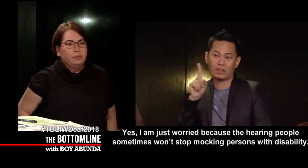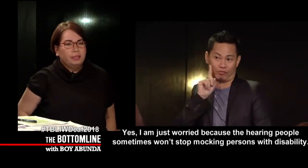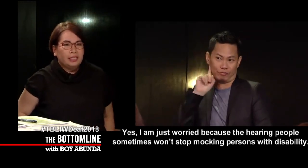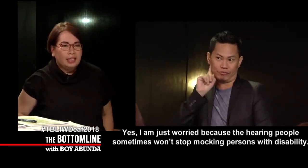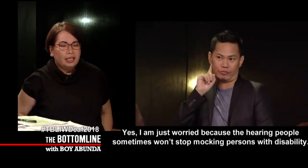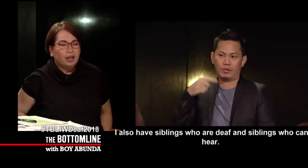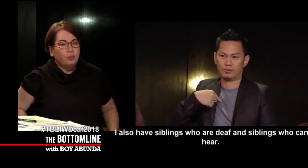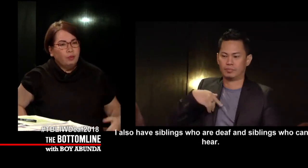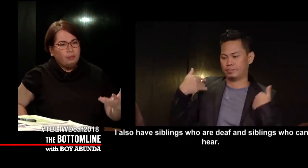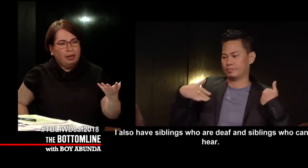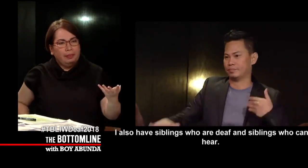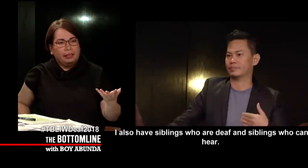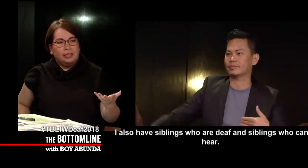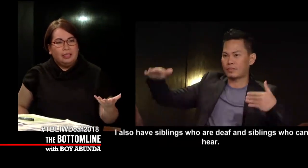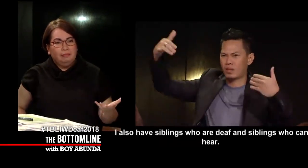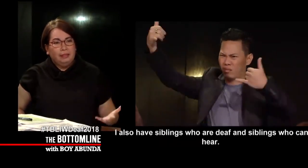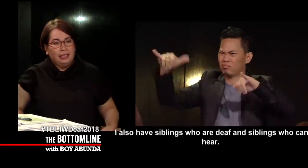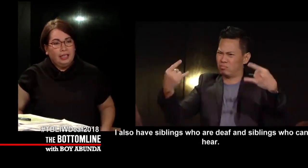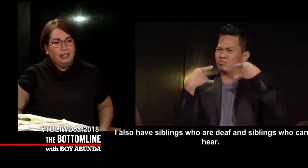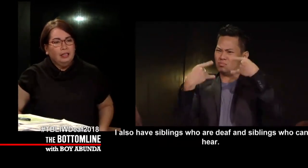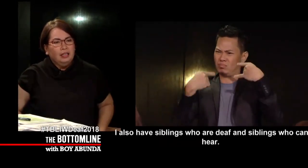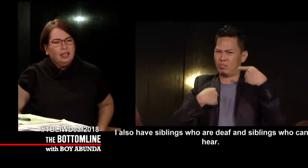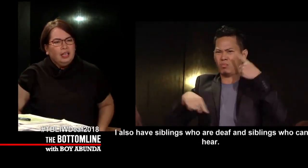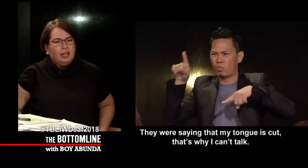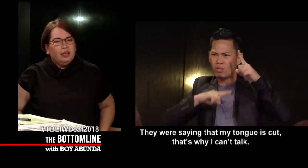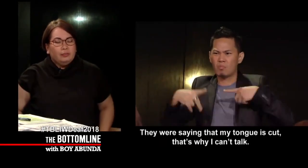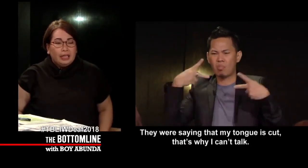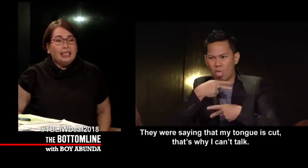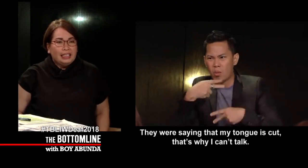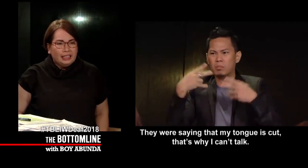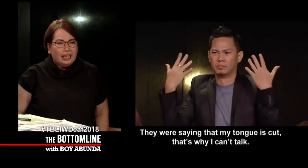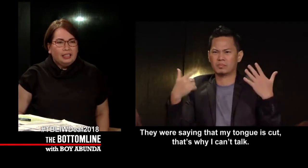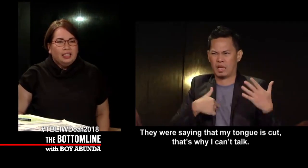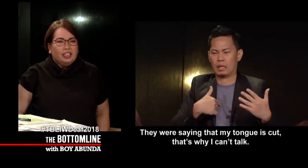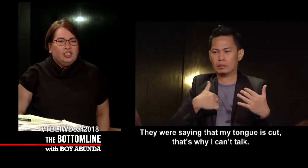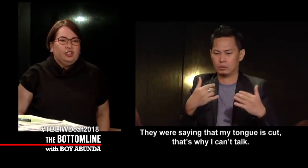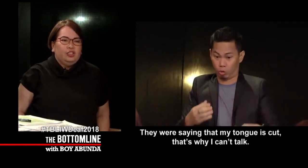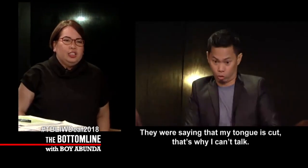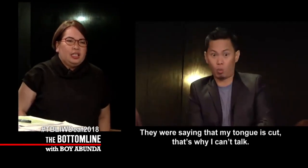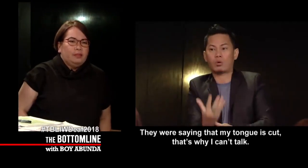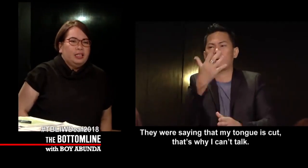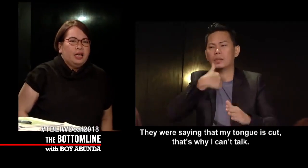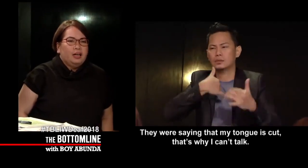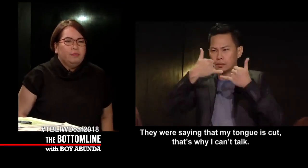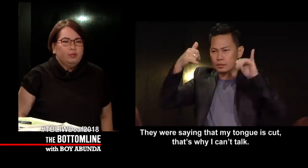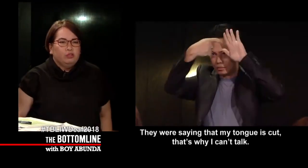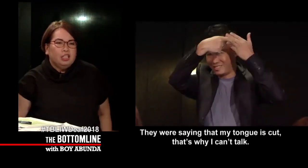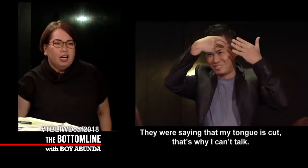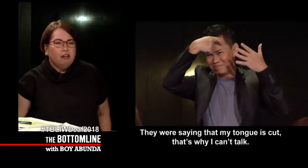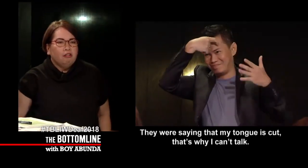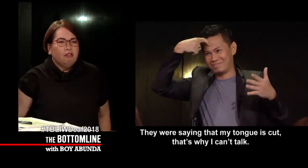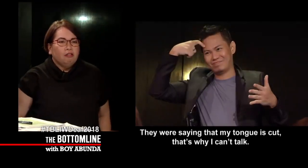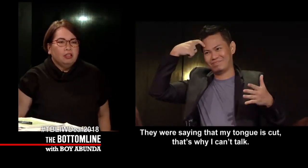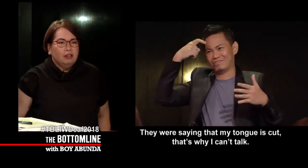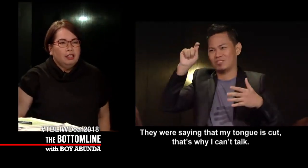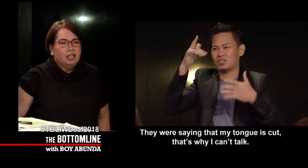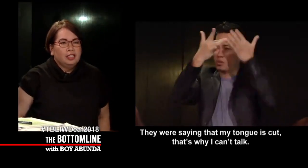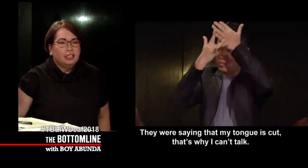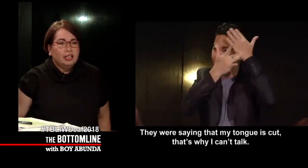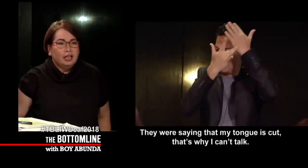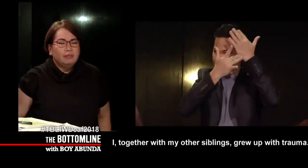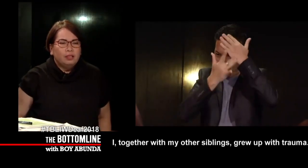taong may kapansanan? Ako po may mga kapatid na bingi din. Or at may hearing din. Sinasabi nila, putol dila ako, hindi